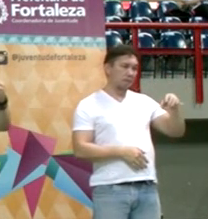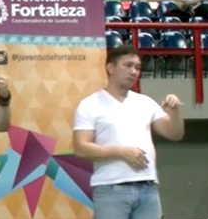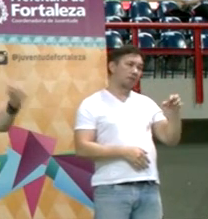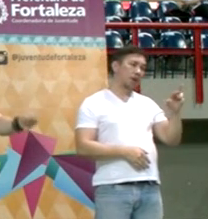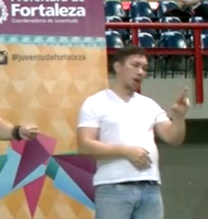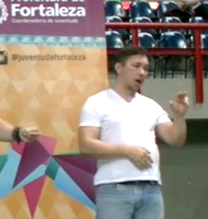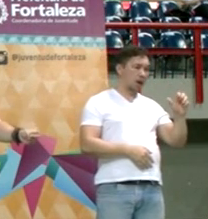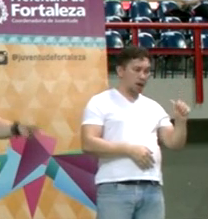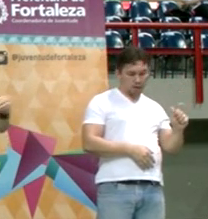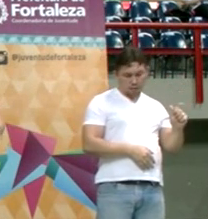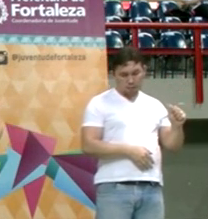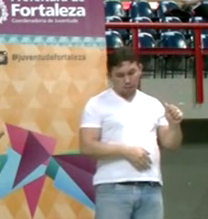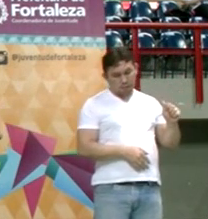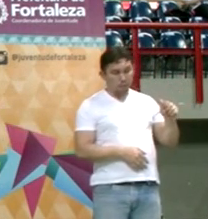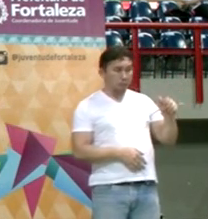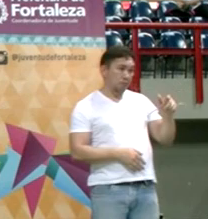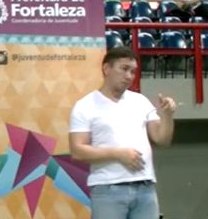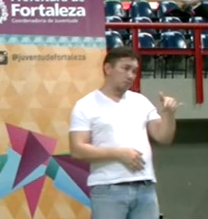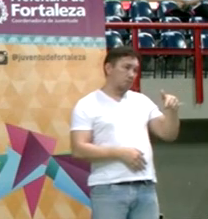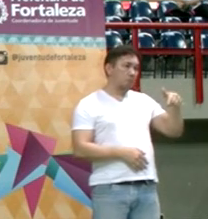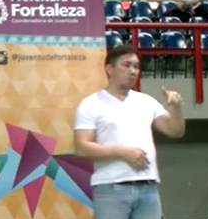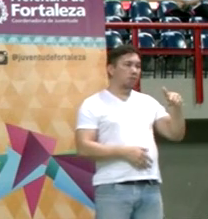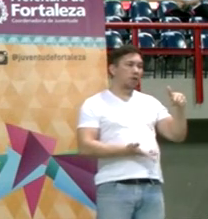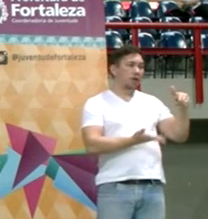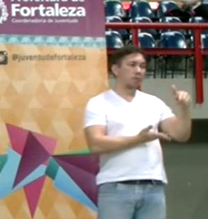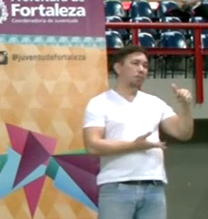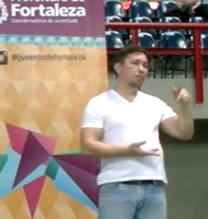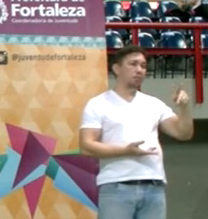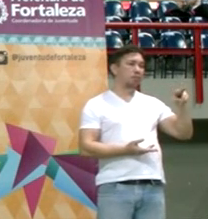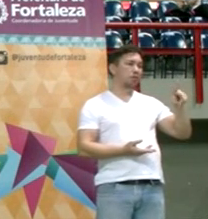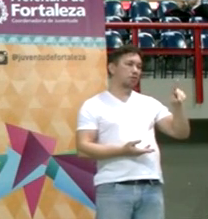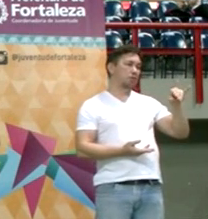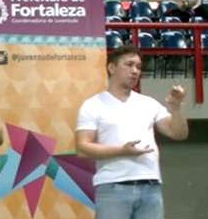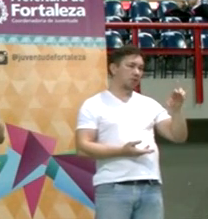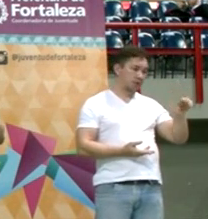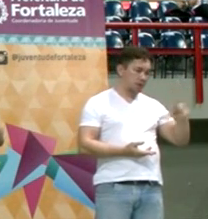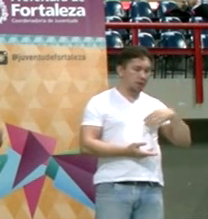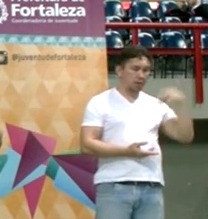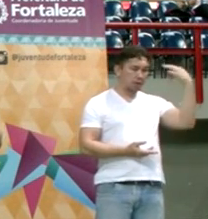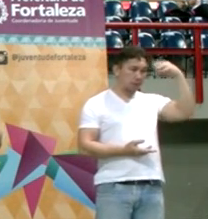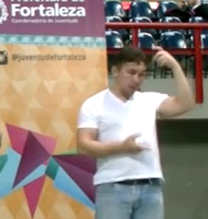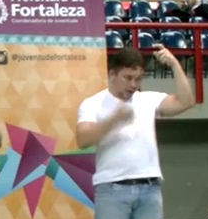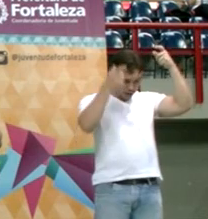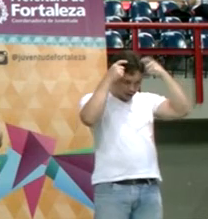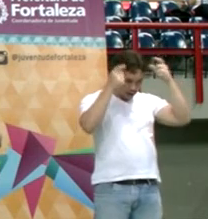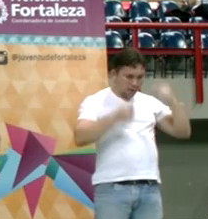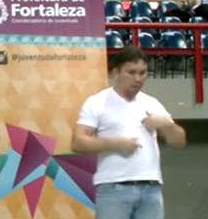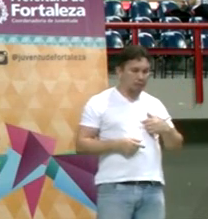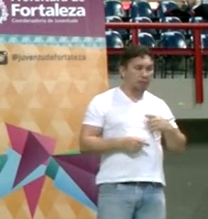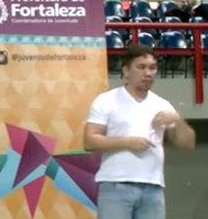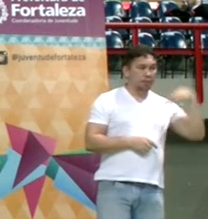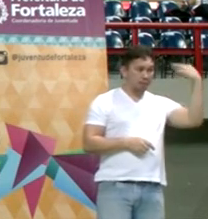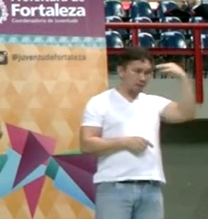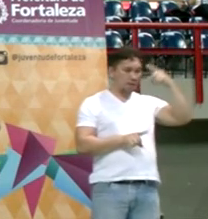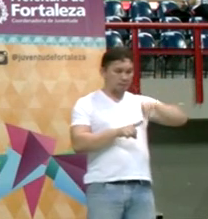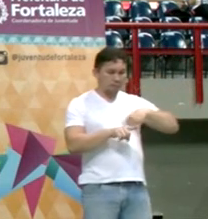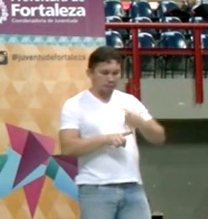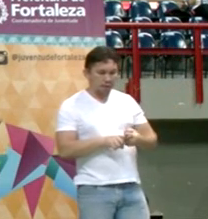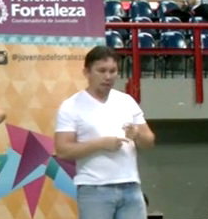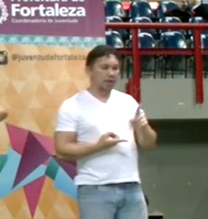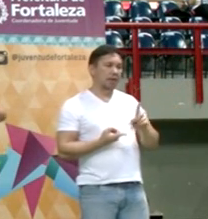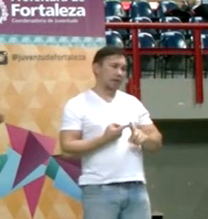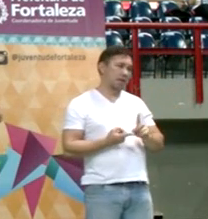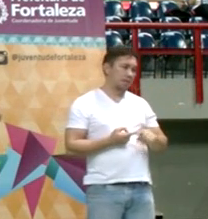crer, hipnotizava a rainha da Rússia. E há até um boato de que ele mais do que hipnotizava, né?